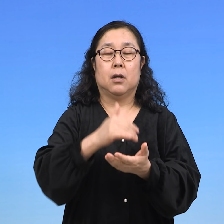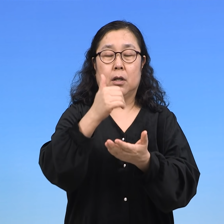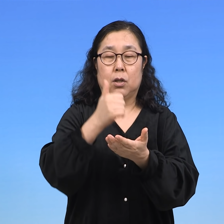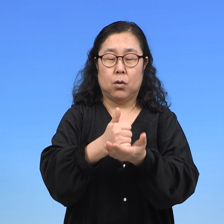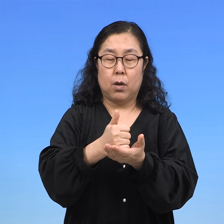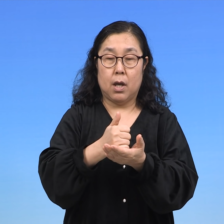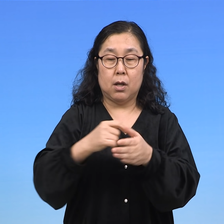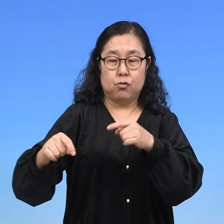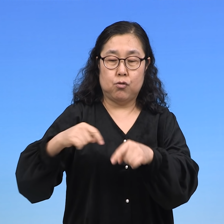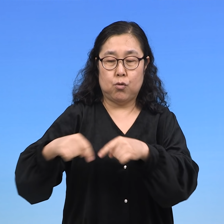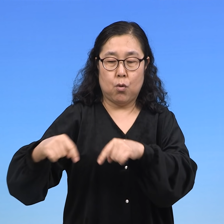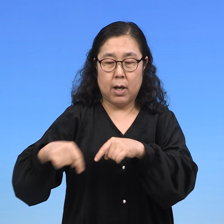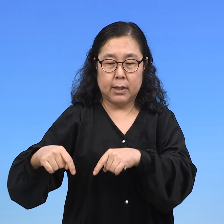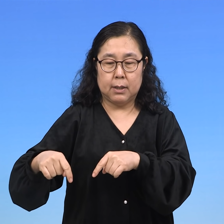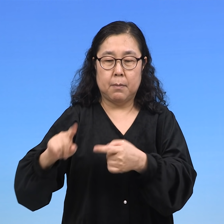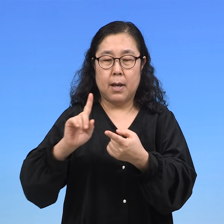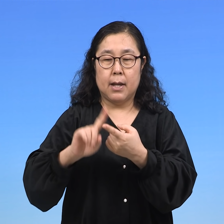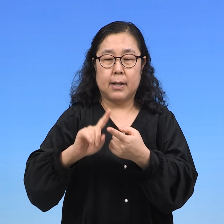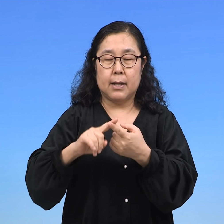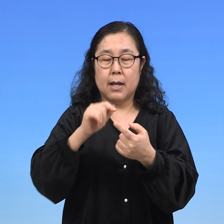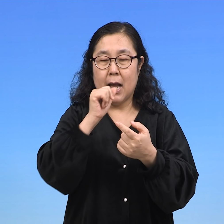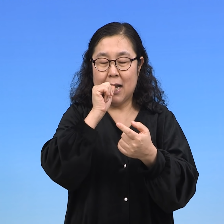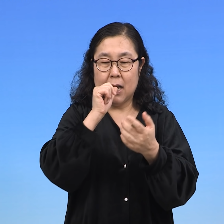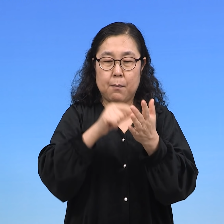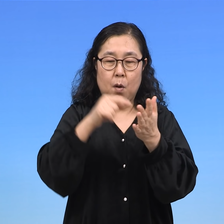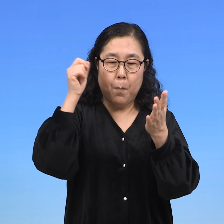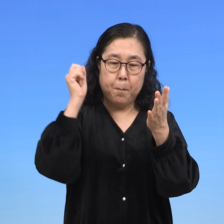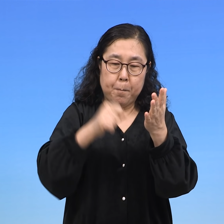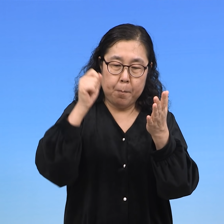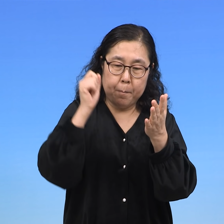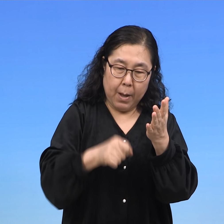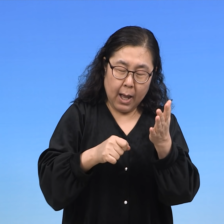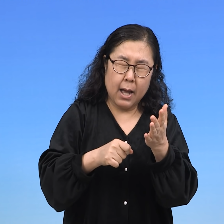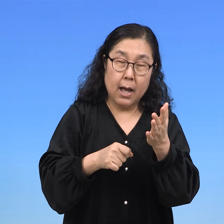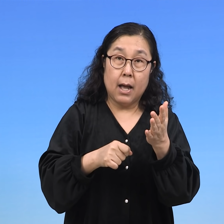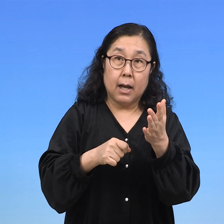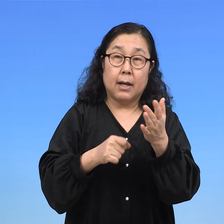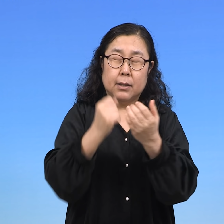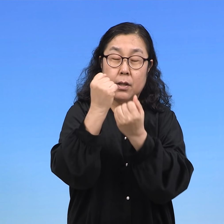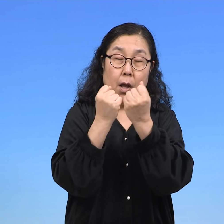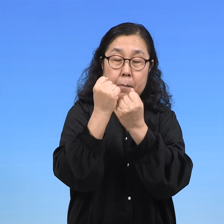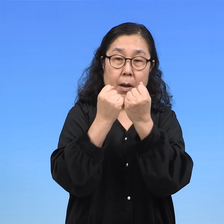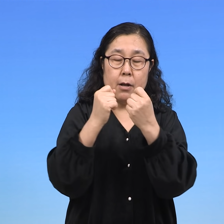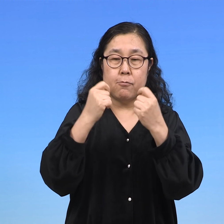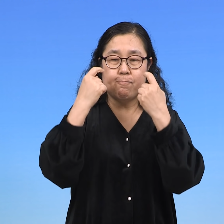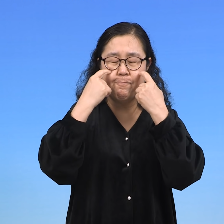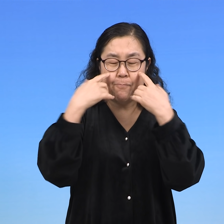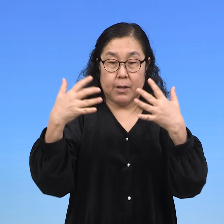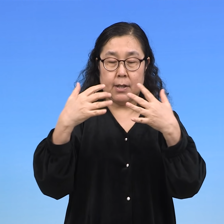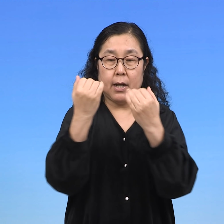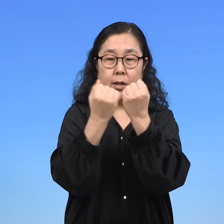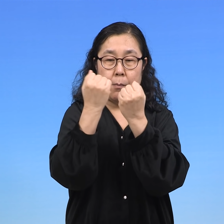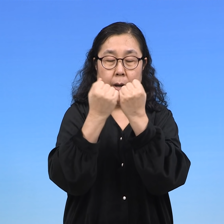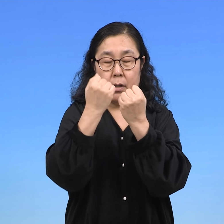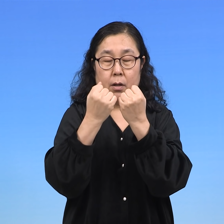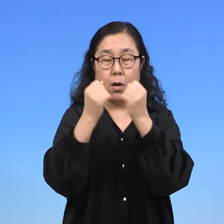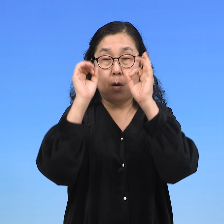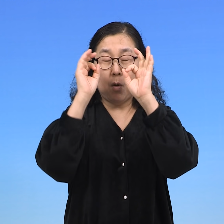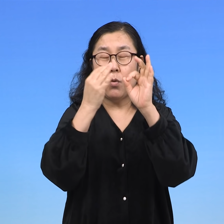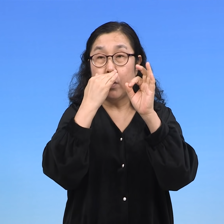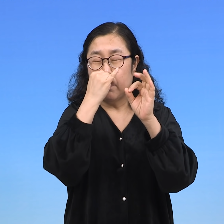그리스도의 주도하심에 대하여 아예 못을 박아 쐐기를 박아 설명하는 것을 볼 수가 있습니다. 13절을 다시